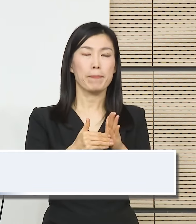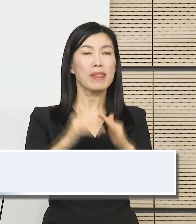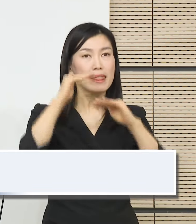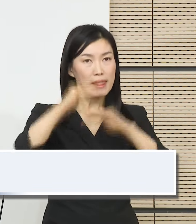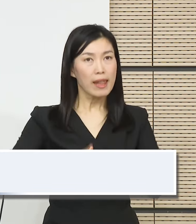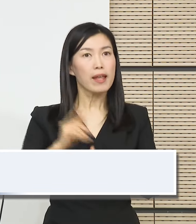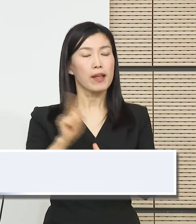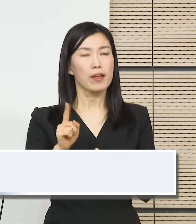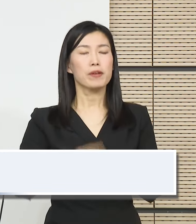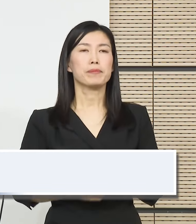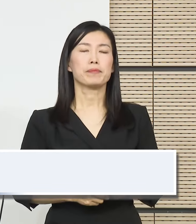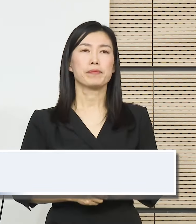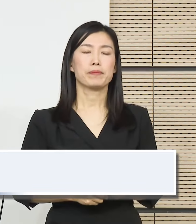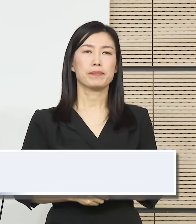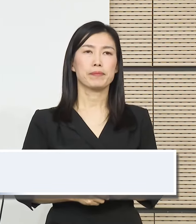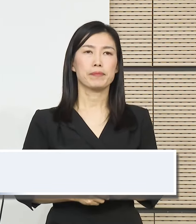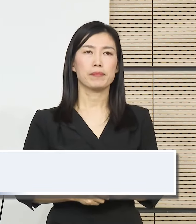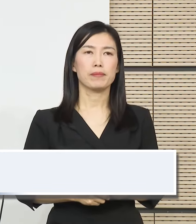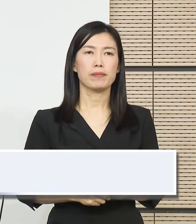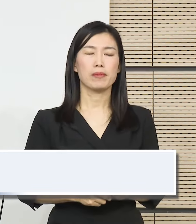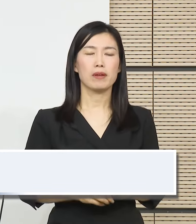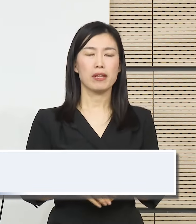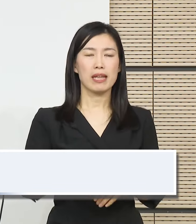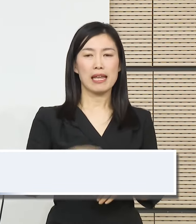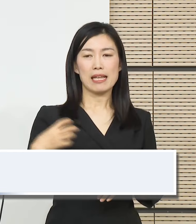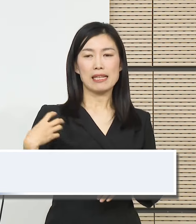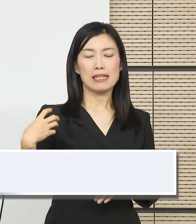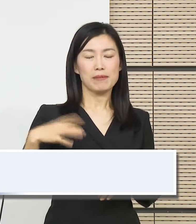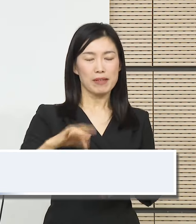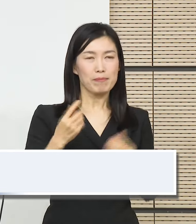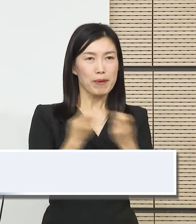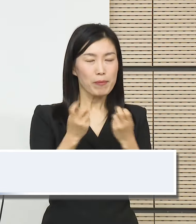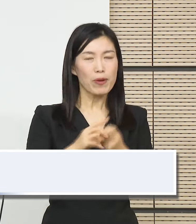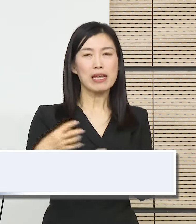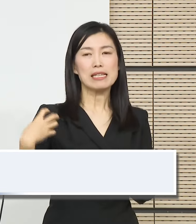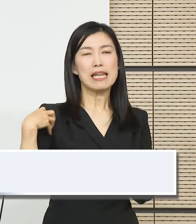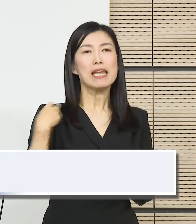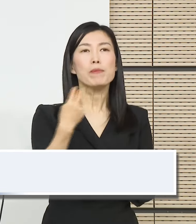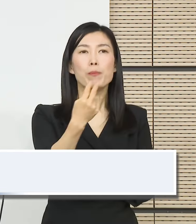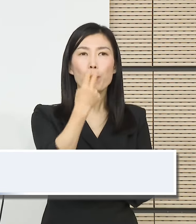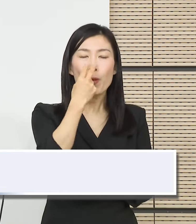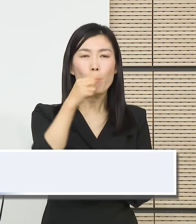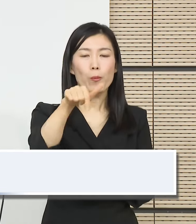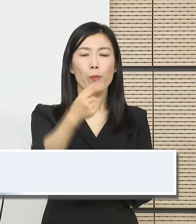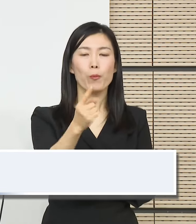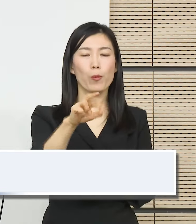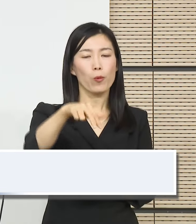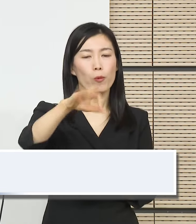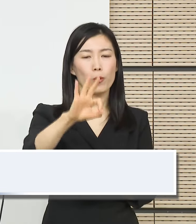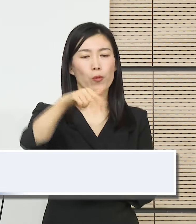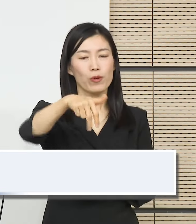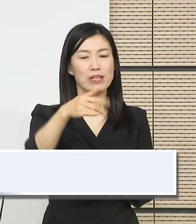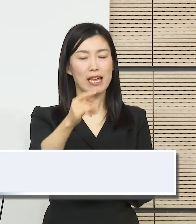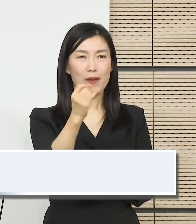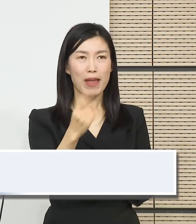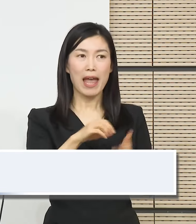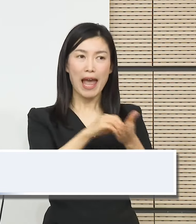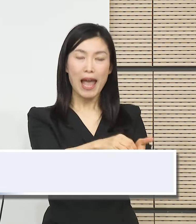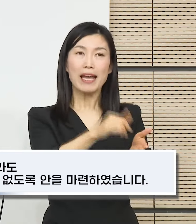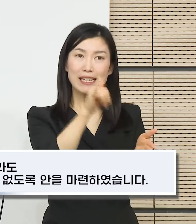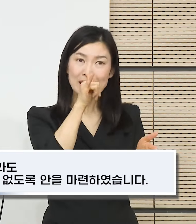같습니다. 먼저 책임보험 공제에 가입한 경우에는 의료인이 의료행위를 하는